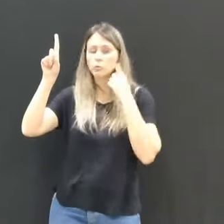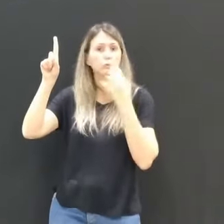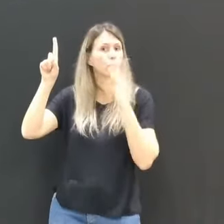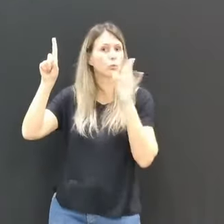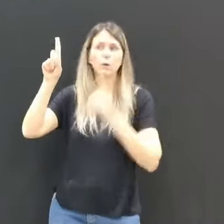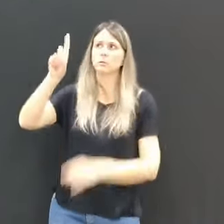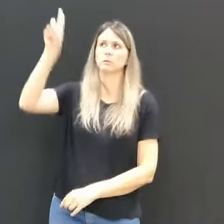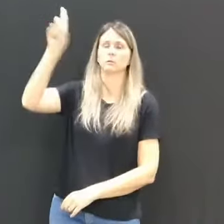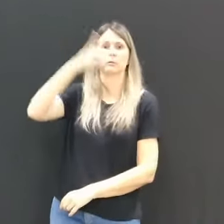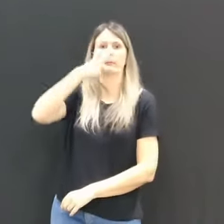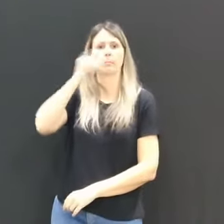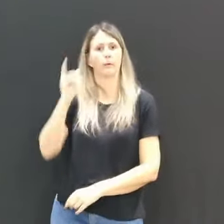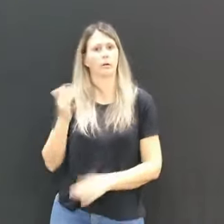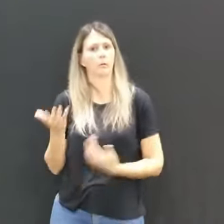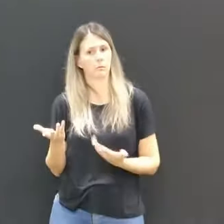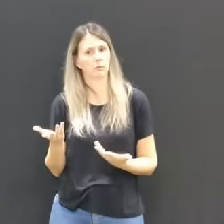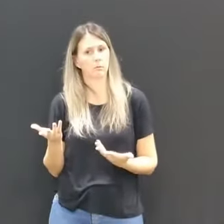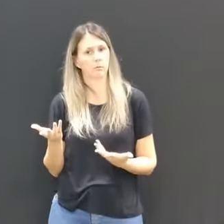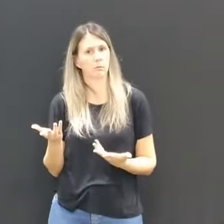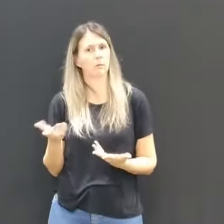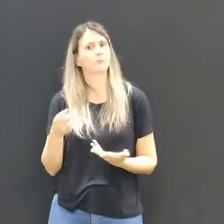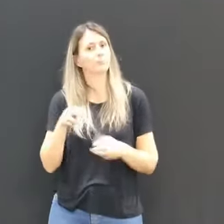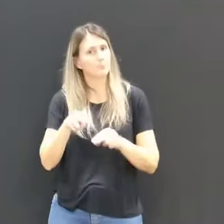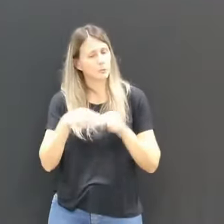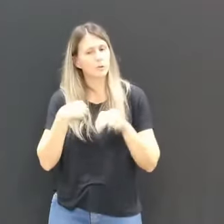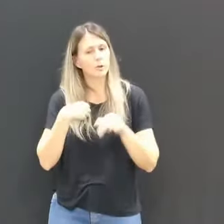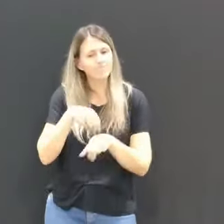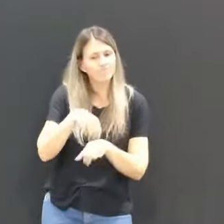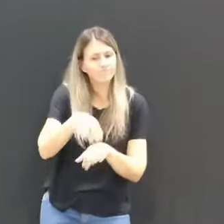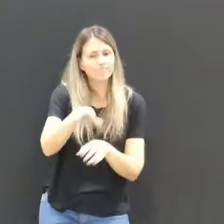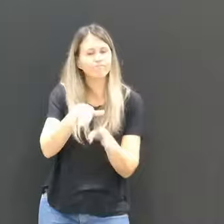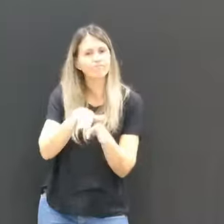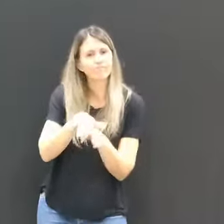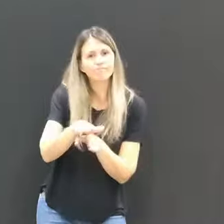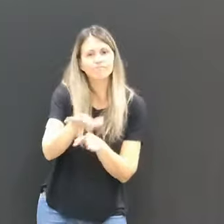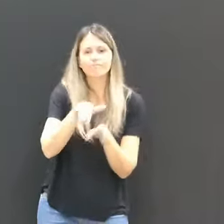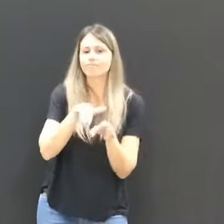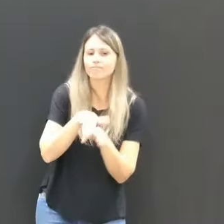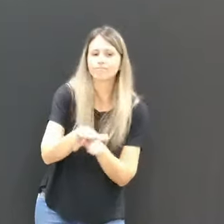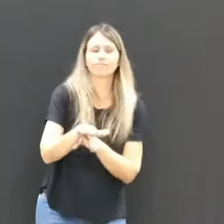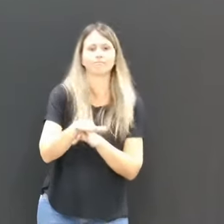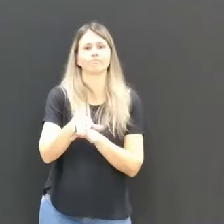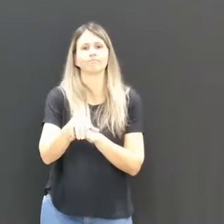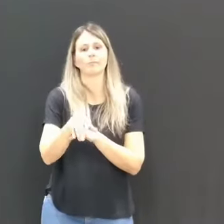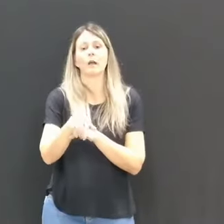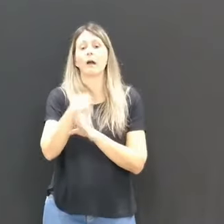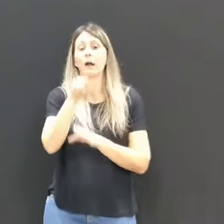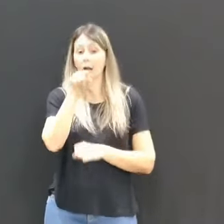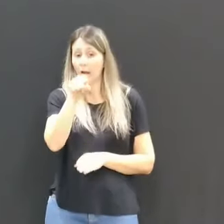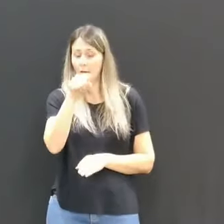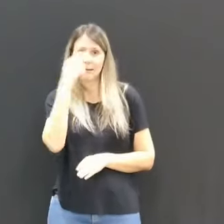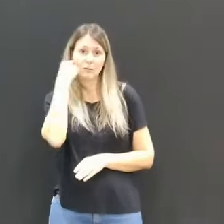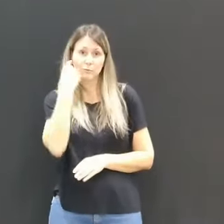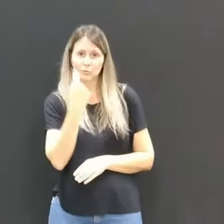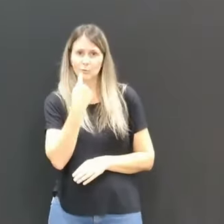Mas ele nunca tinha ouvido falar sobre Jesus. E eu comecei a explicar para ele que Deus é pai, Jesus é